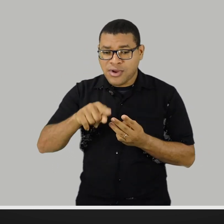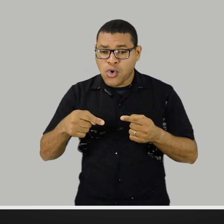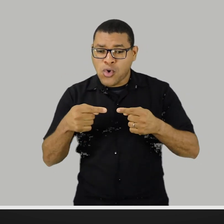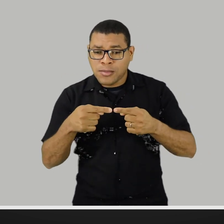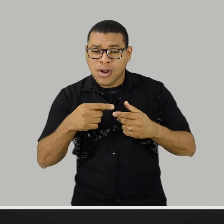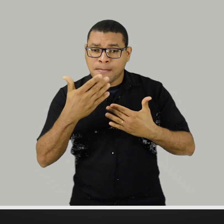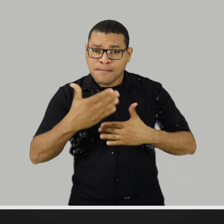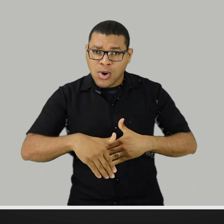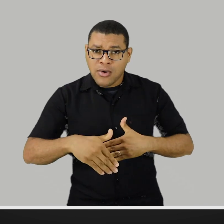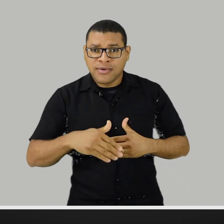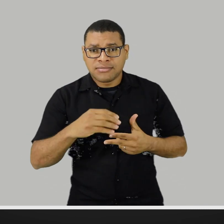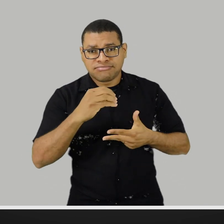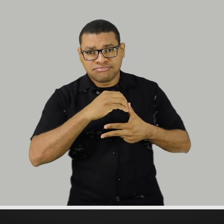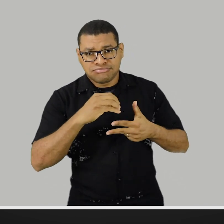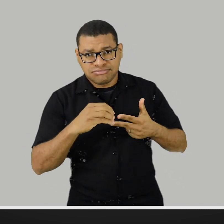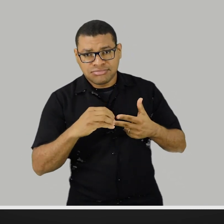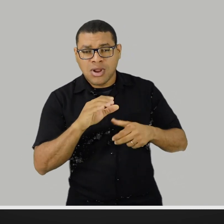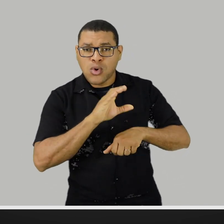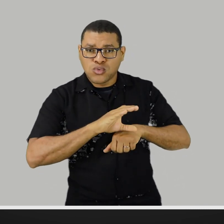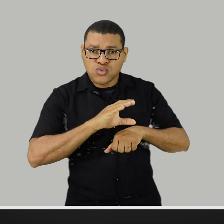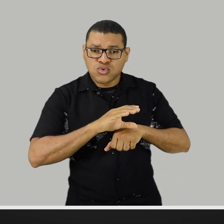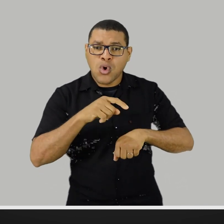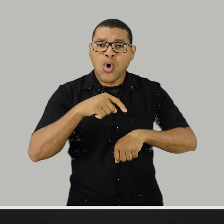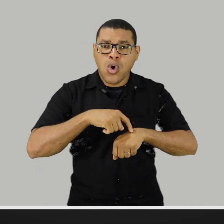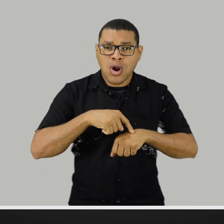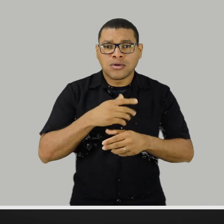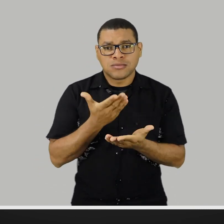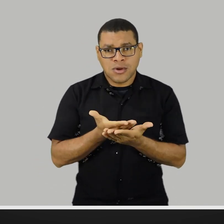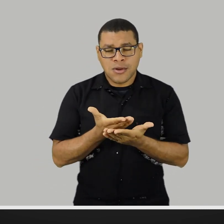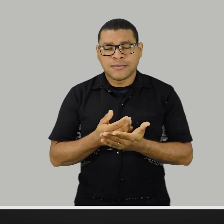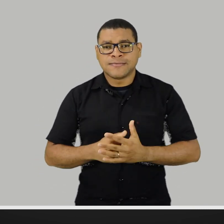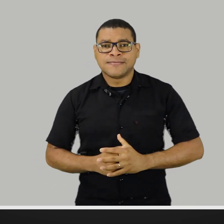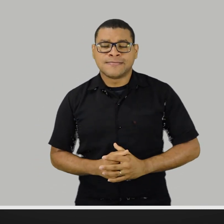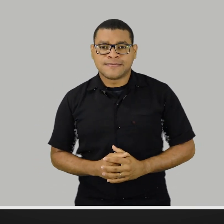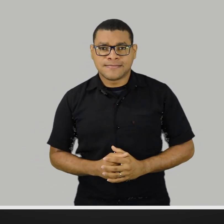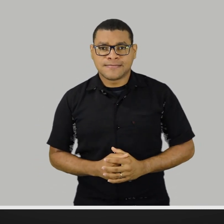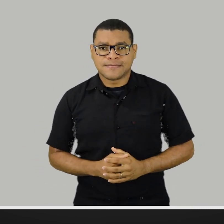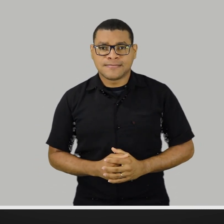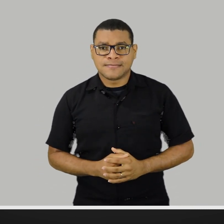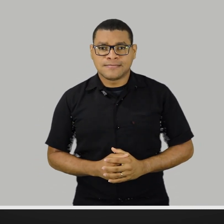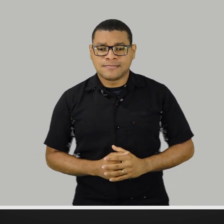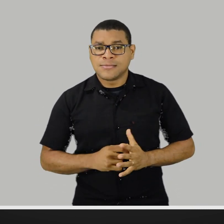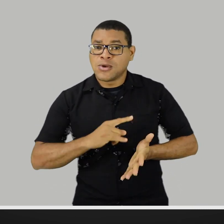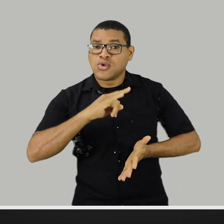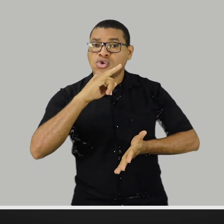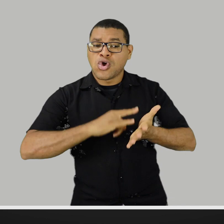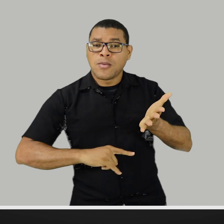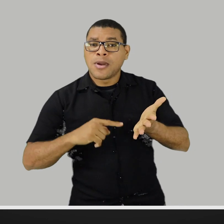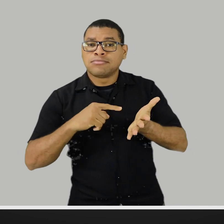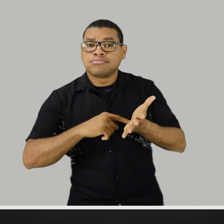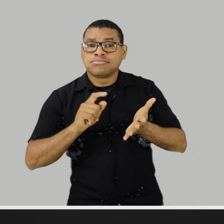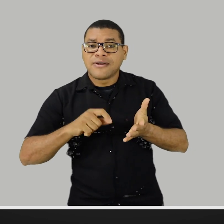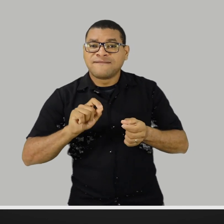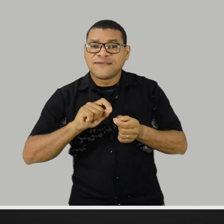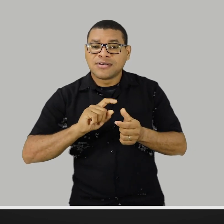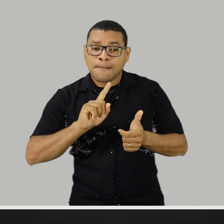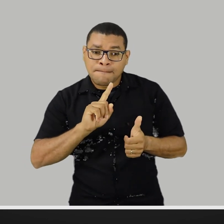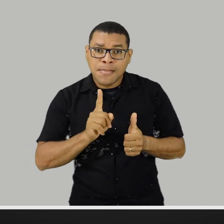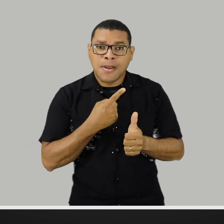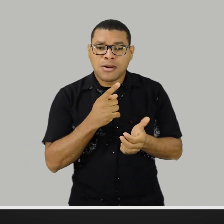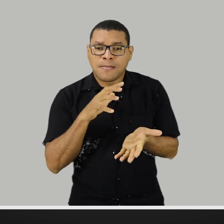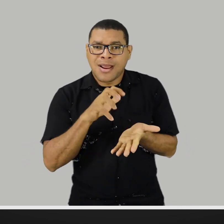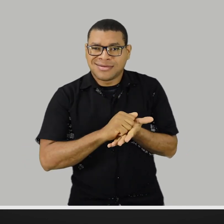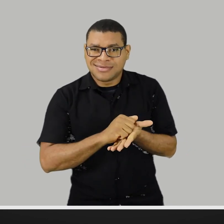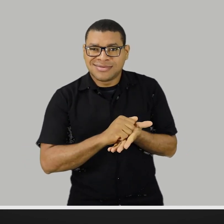das provas do Enem em cada curso e turno 2.4 os documentos necessários para a realização da